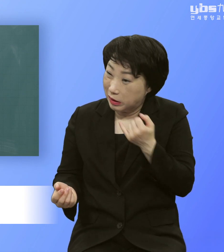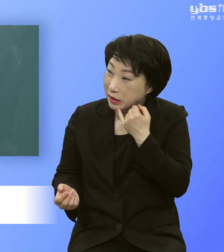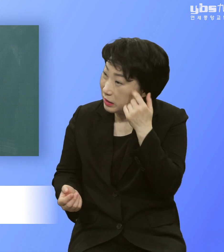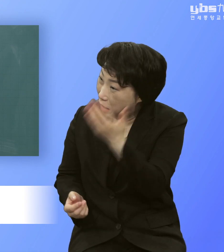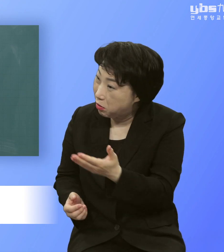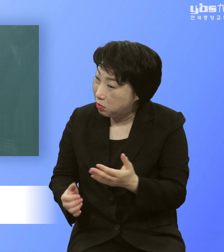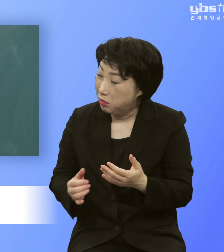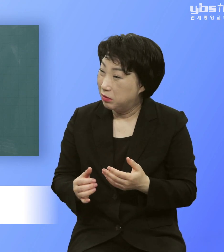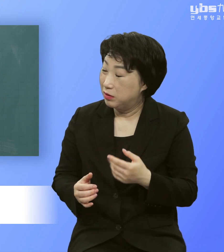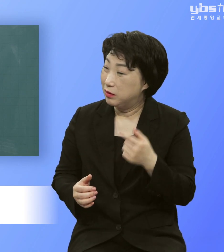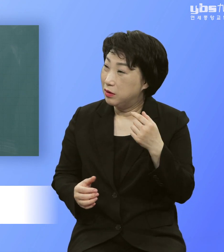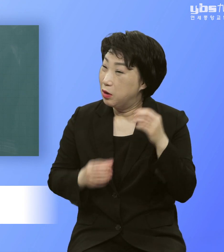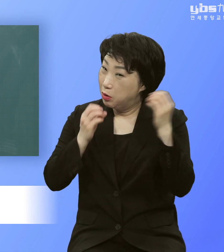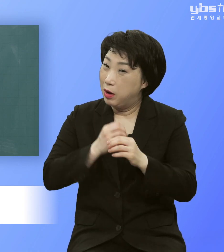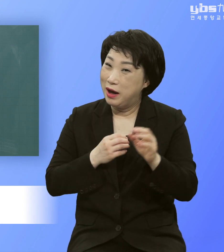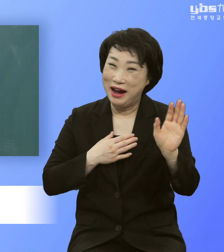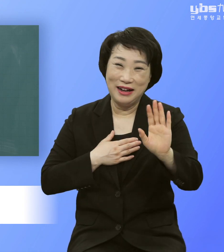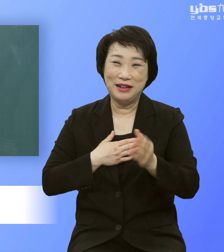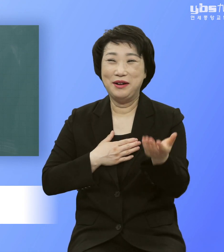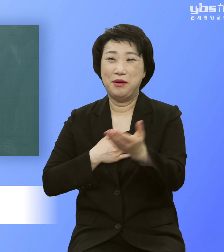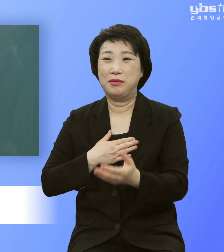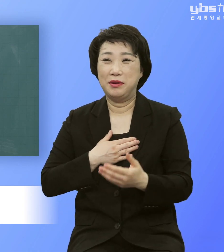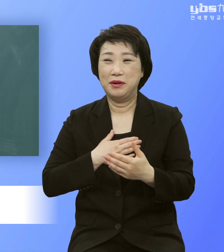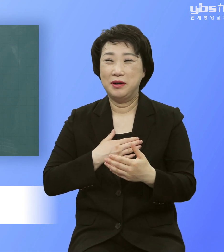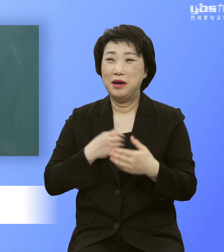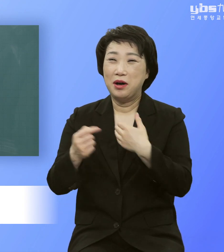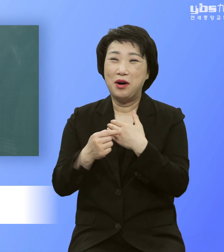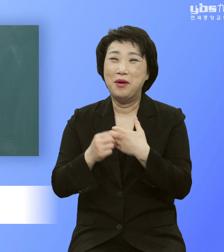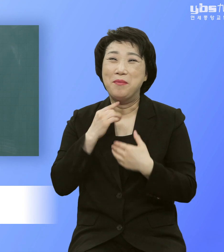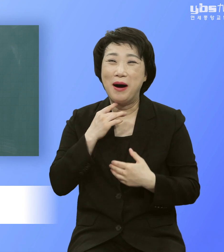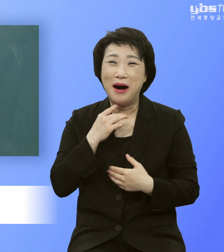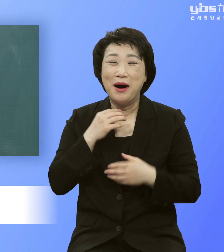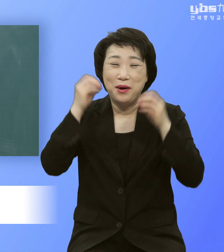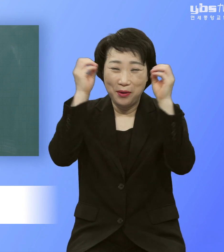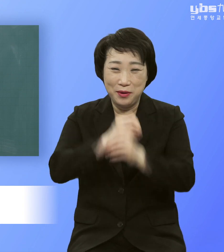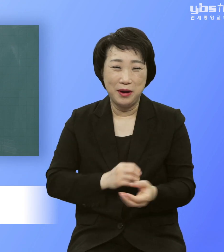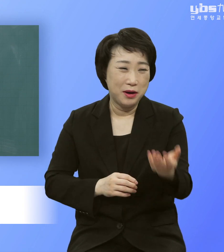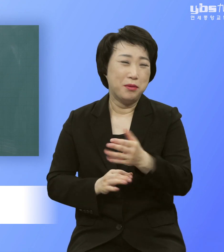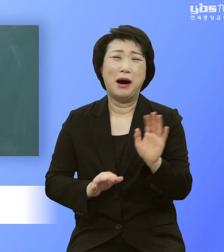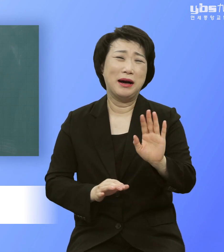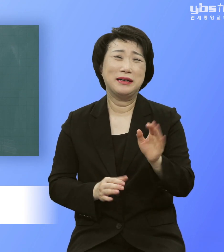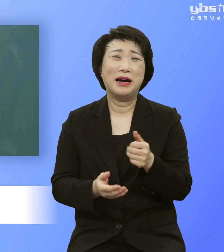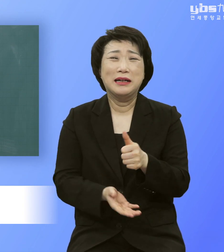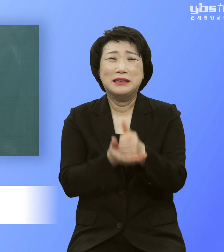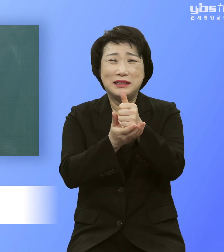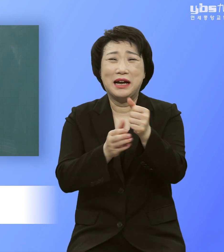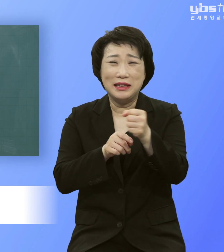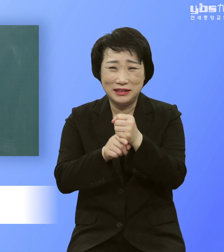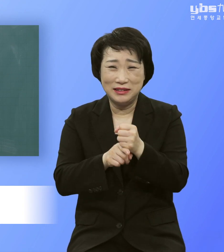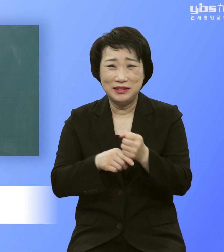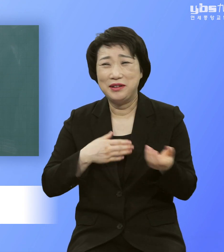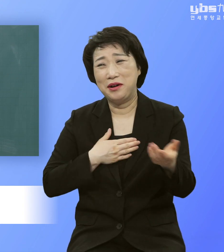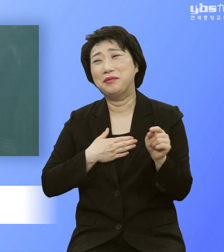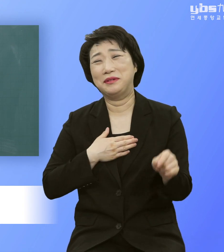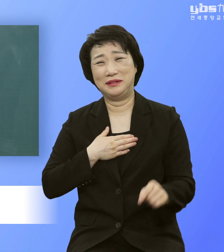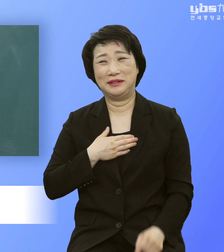취급됩니까? 말로만 말하면 시비를 걸 수 있는데 이 칭찬을 하면 기쁜 말이에요.